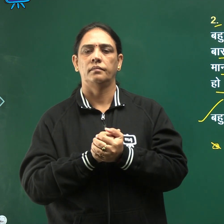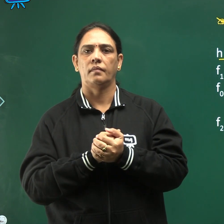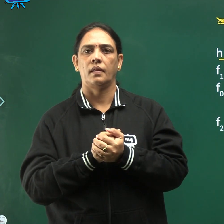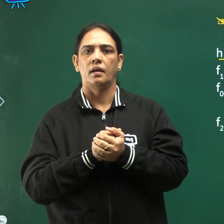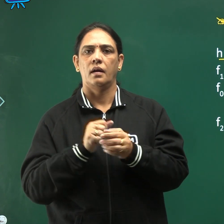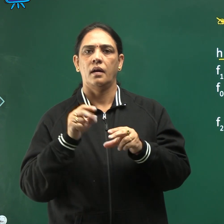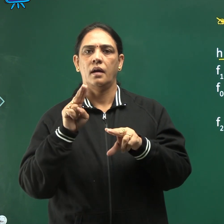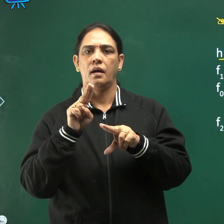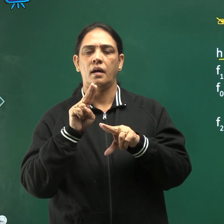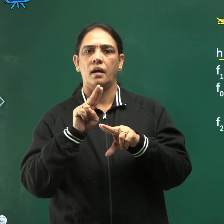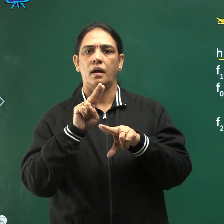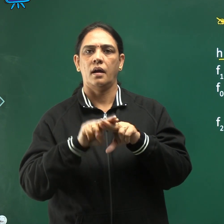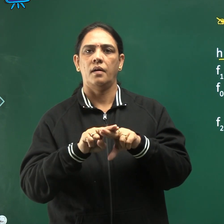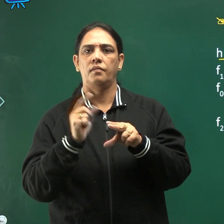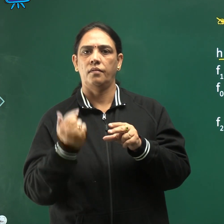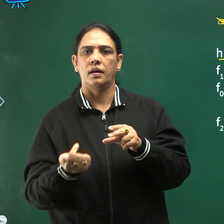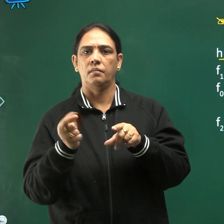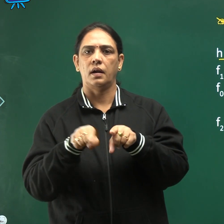F1 बराबर